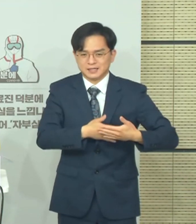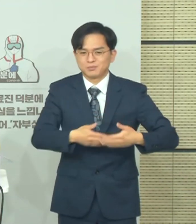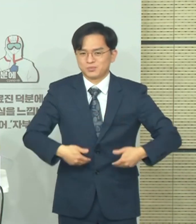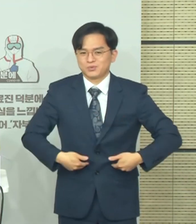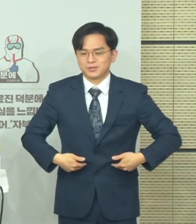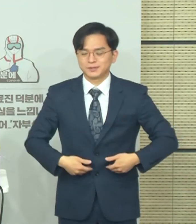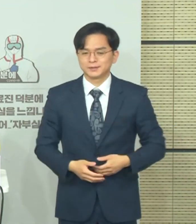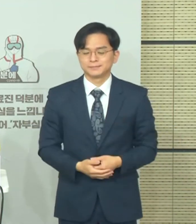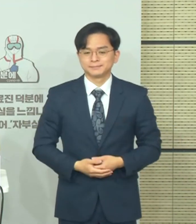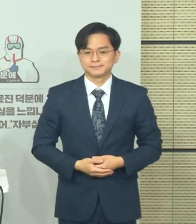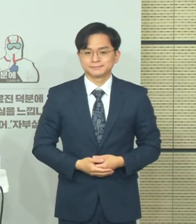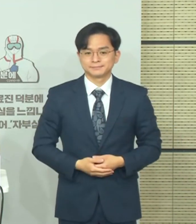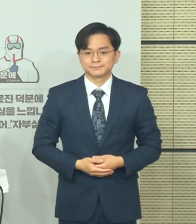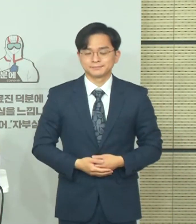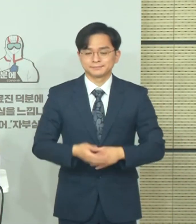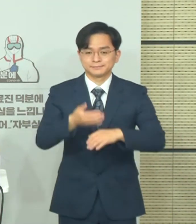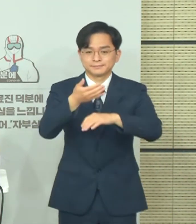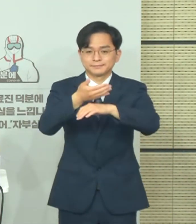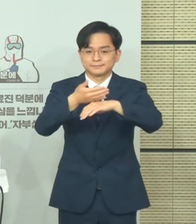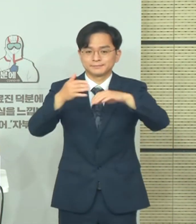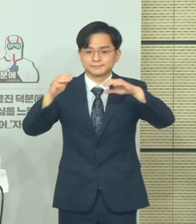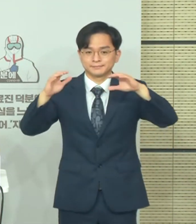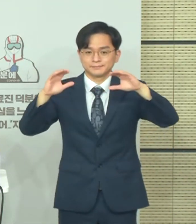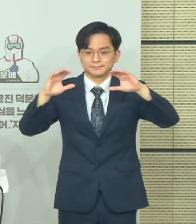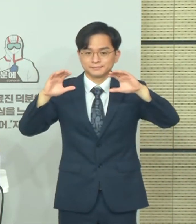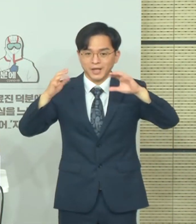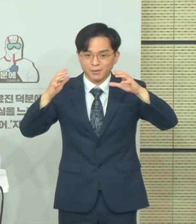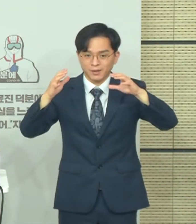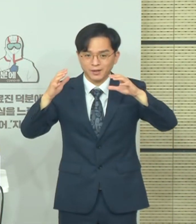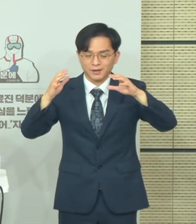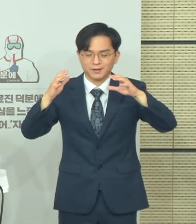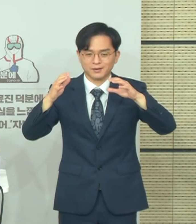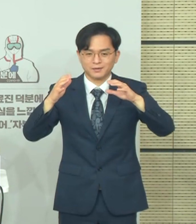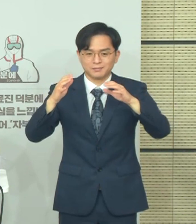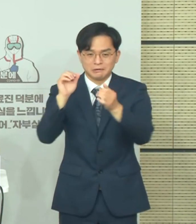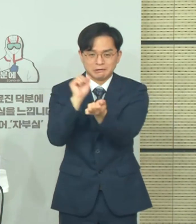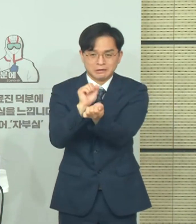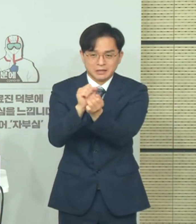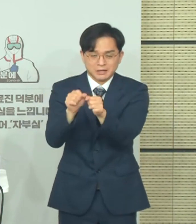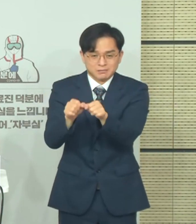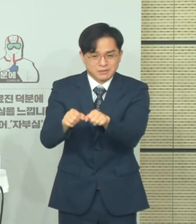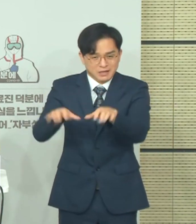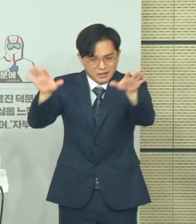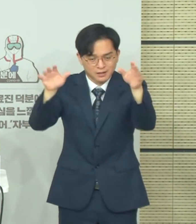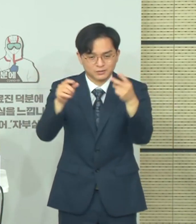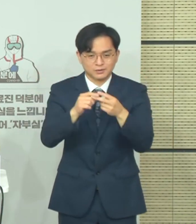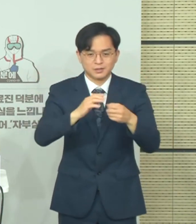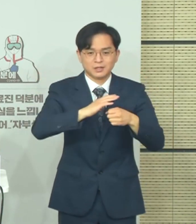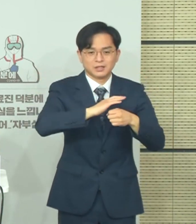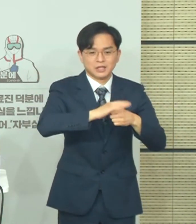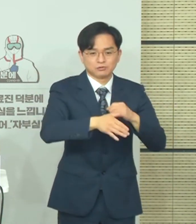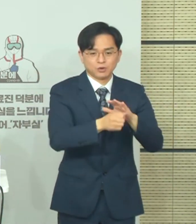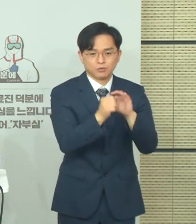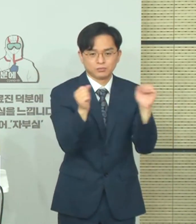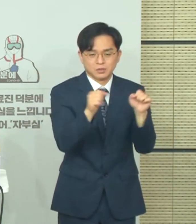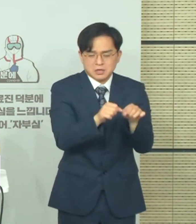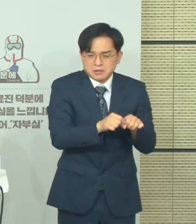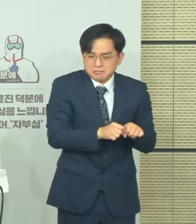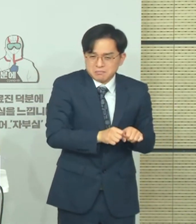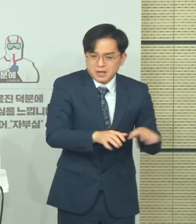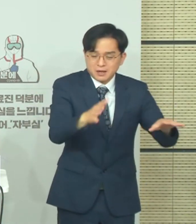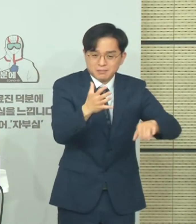최근 해외 해외와 과거 대구 경북의 사례에서 알 수 있듯이 한번 코로나 이고 의 급격한